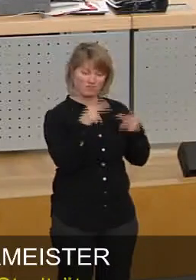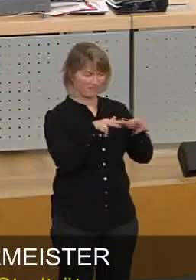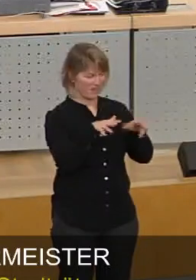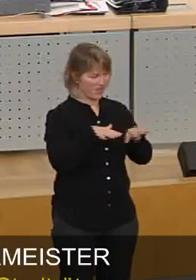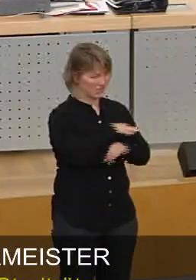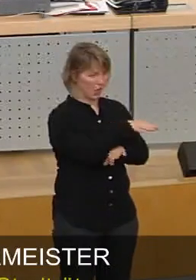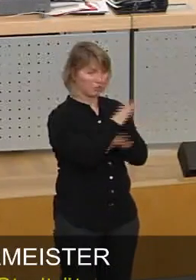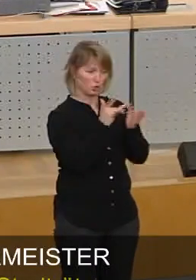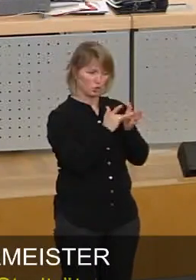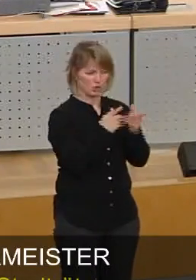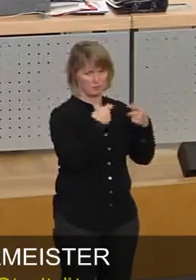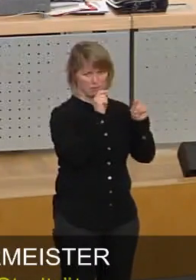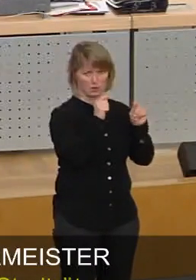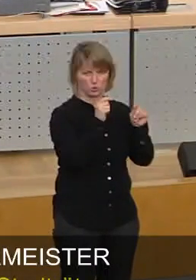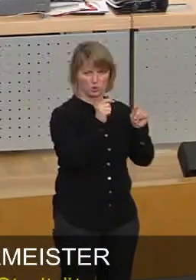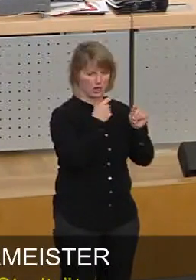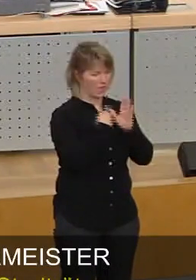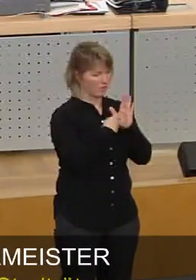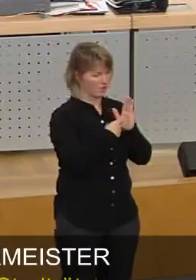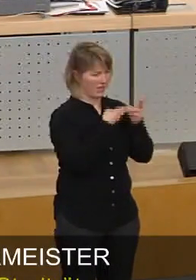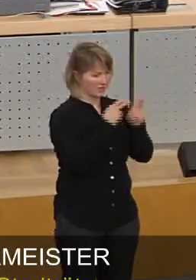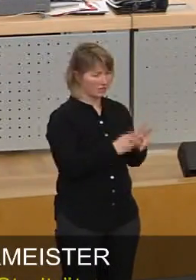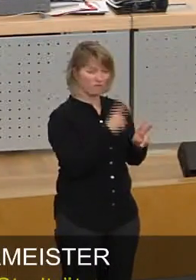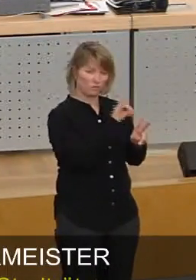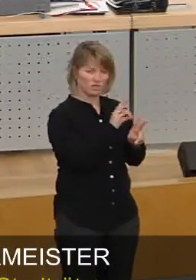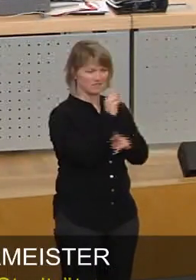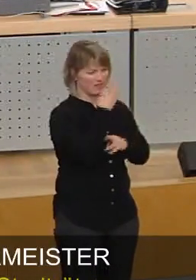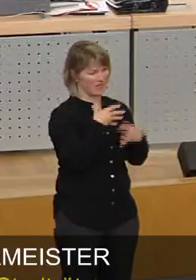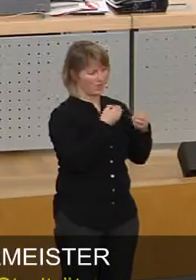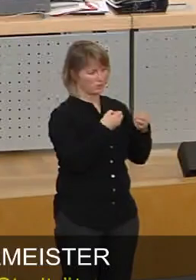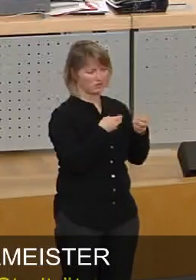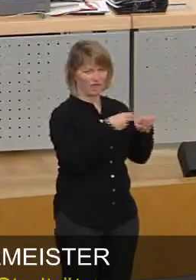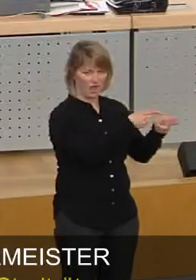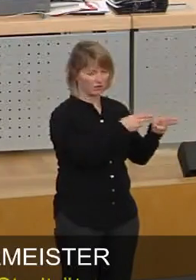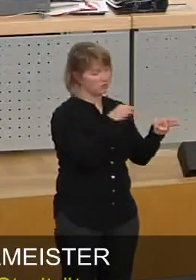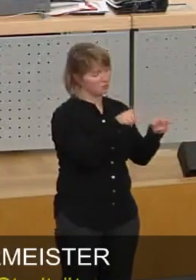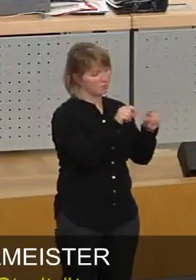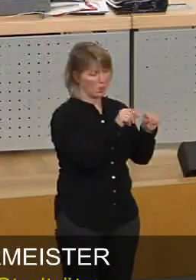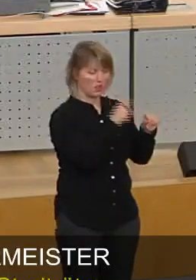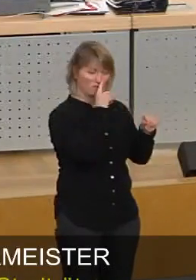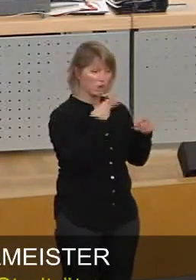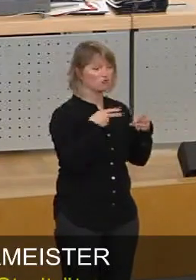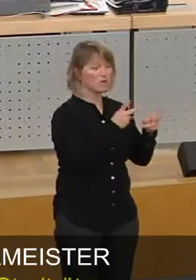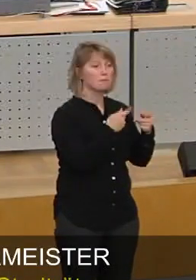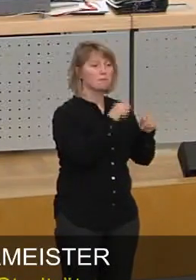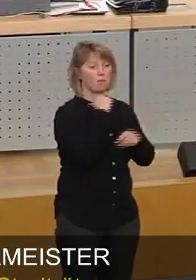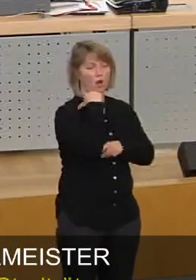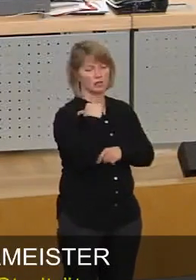zugunsten bauordnungsrechtlicher Erfordernisse, hier für den zweiten Rettungsweg, begründet keine Pflicht für den